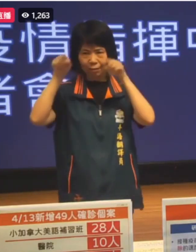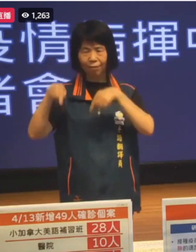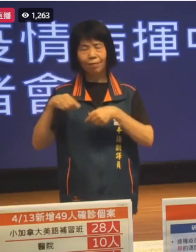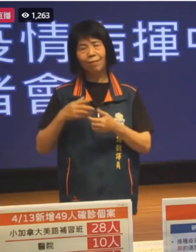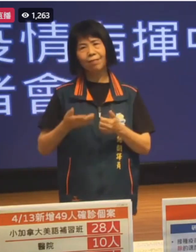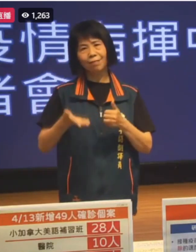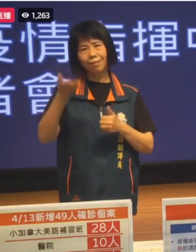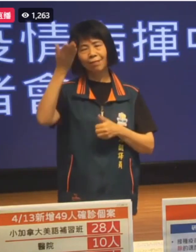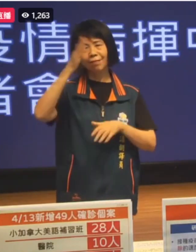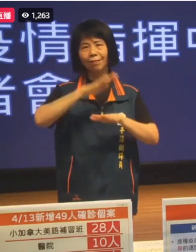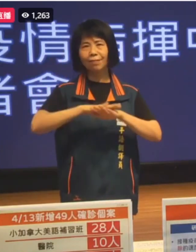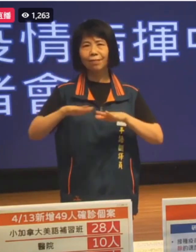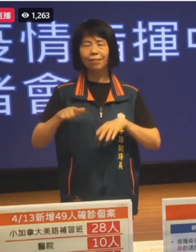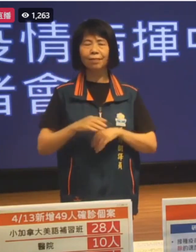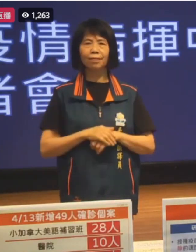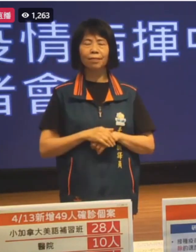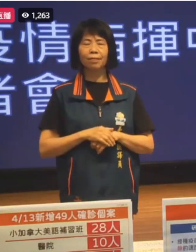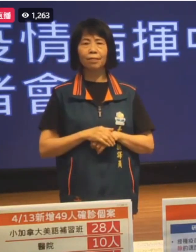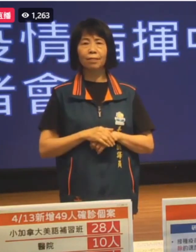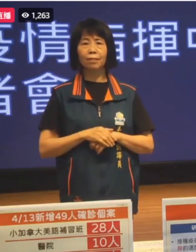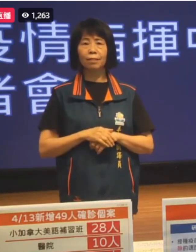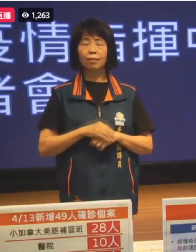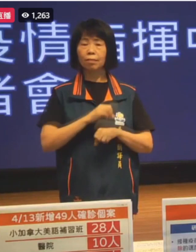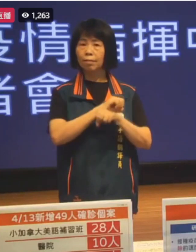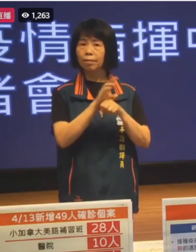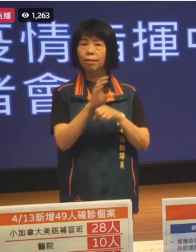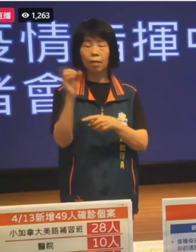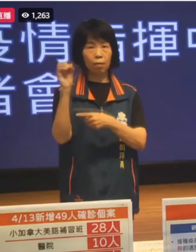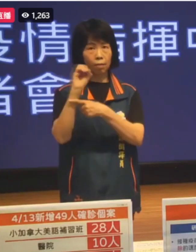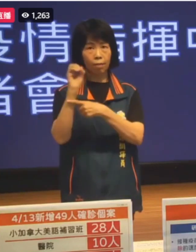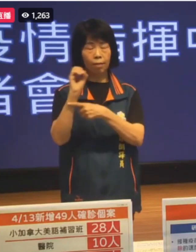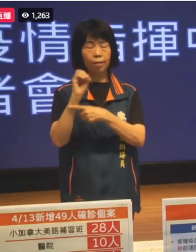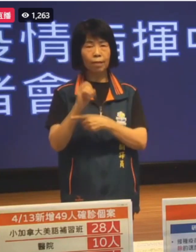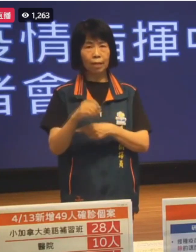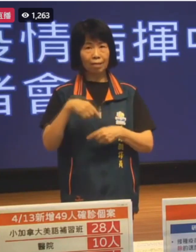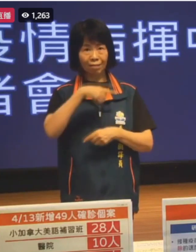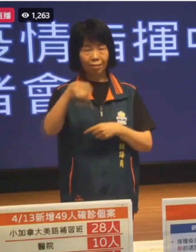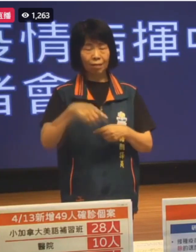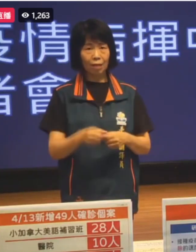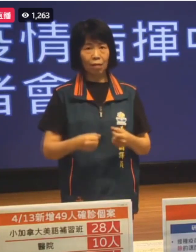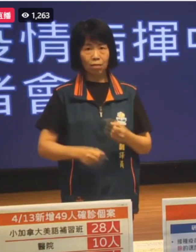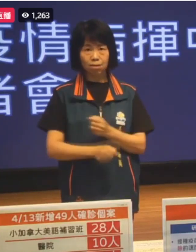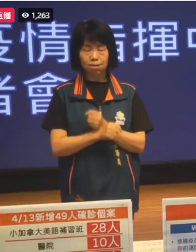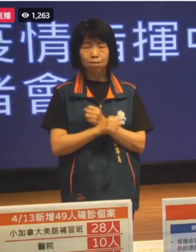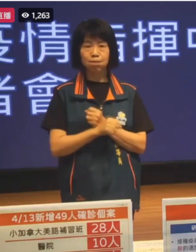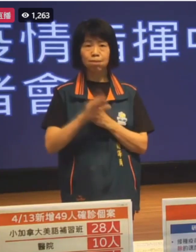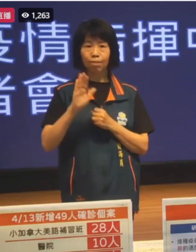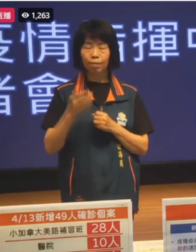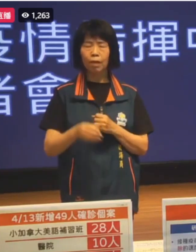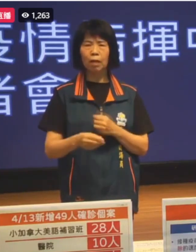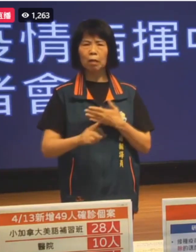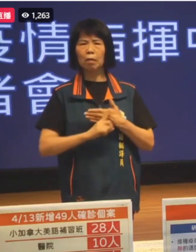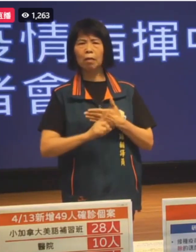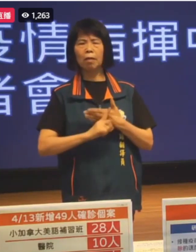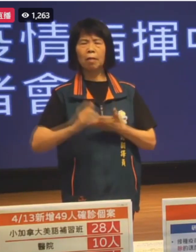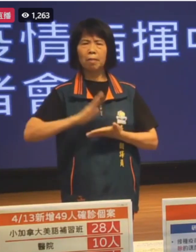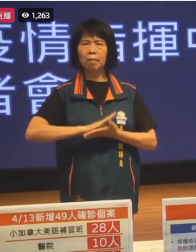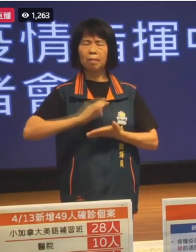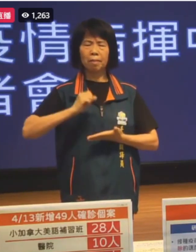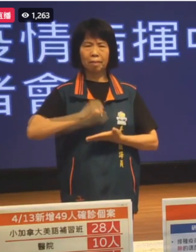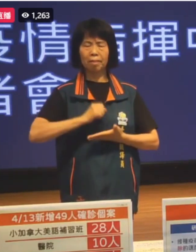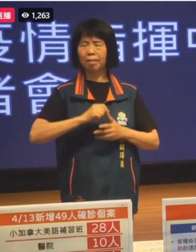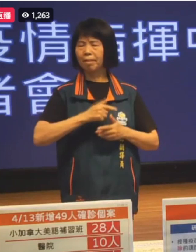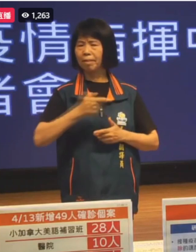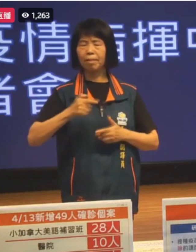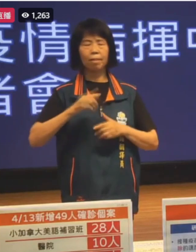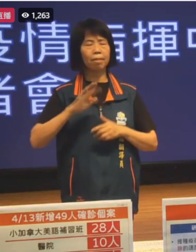上所以对 Omicron 我们要谨慎的面对，但是也不要太恐惧跟焦虑那这是我昨天看了我们所有感染